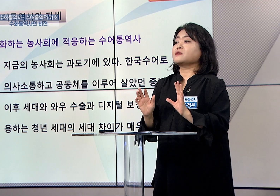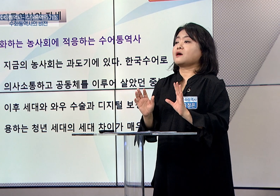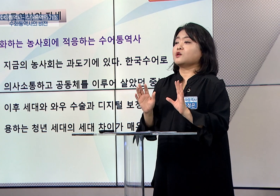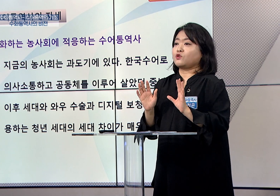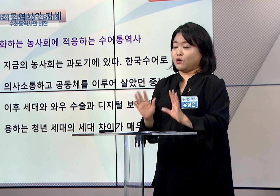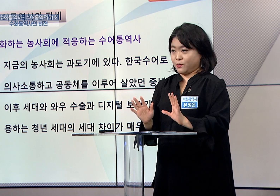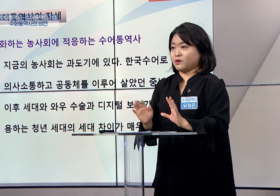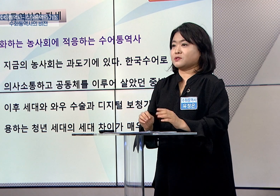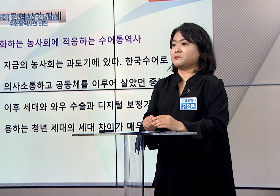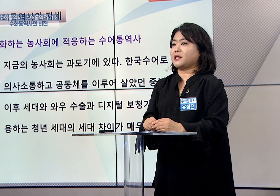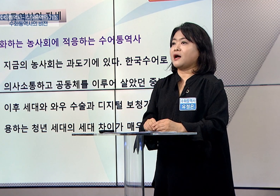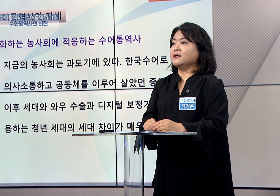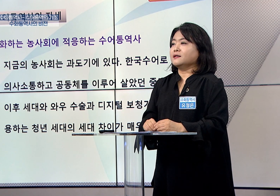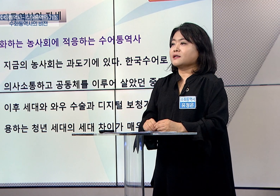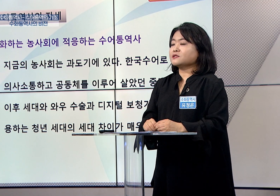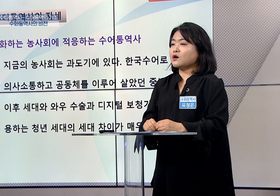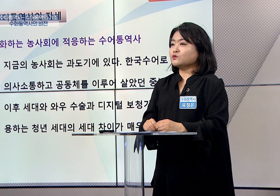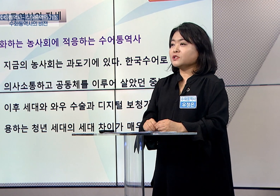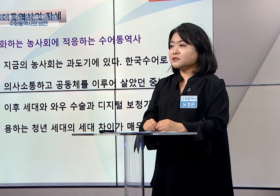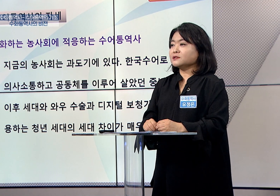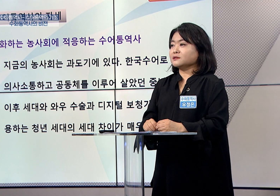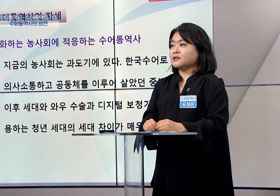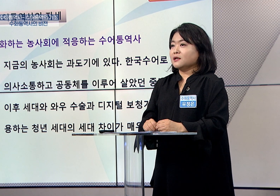세대가 되어버렸습니다. 그래서 우리는